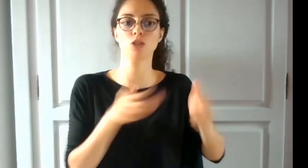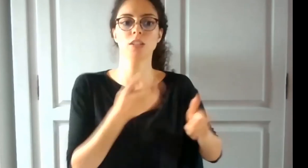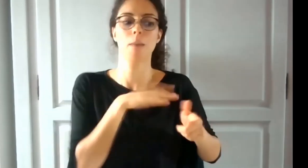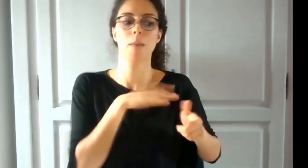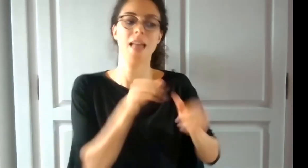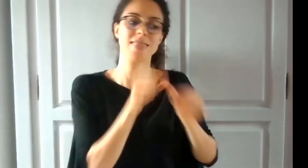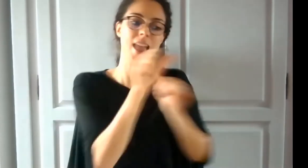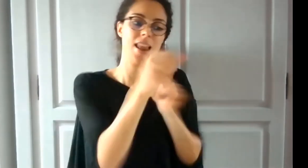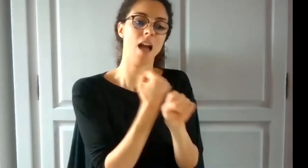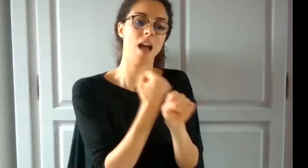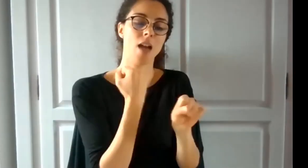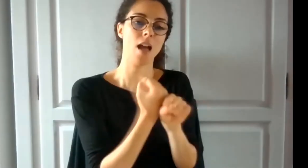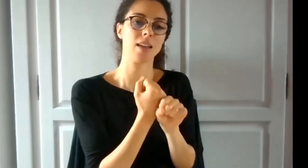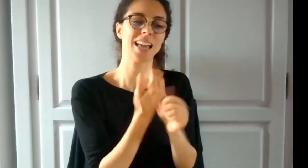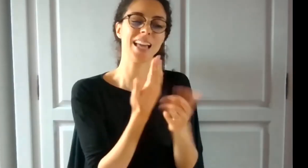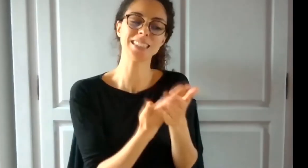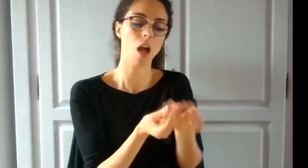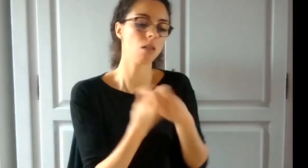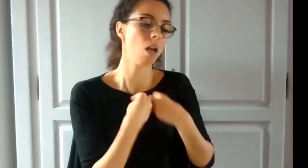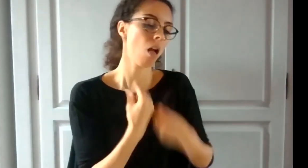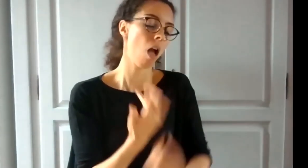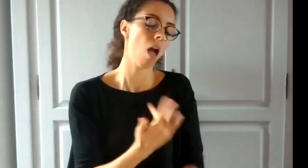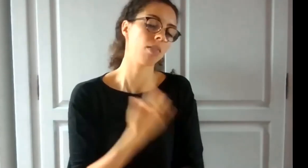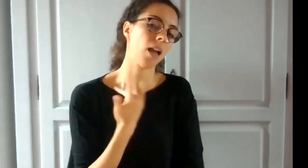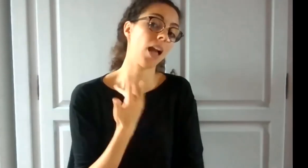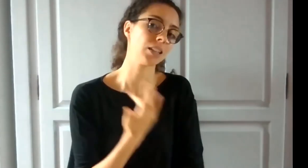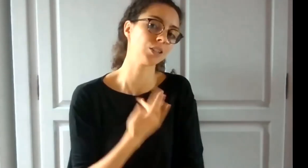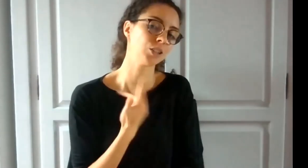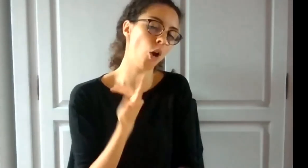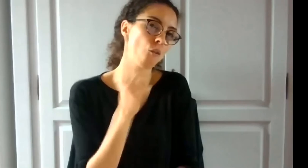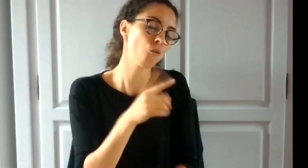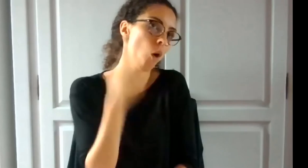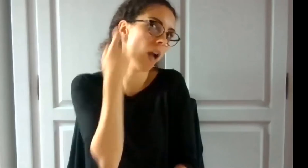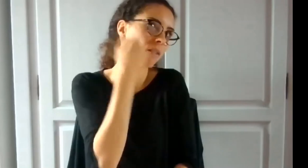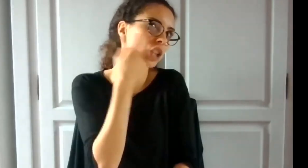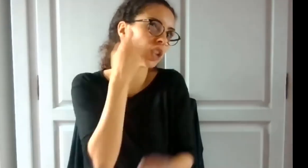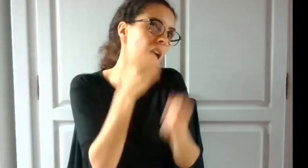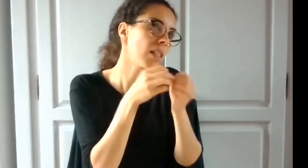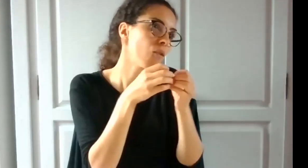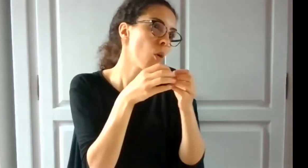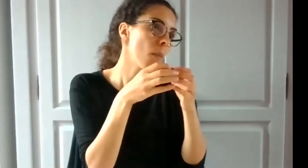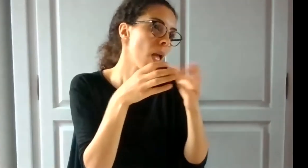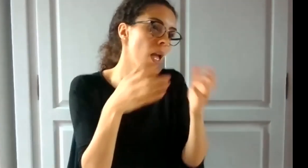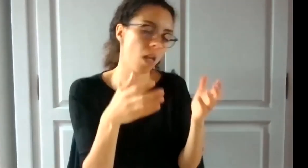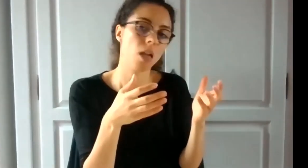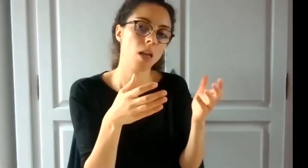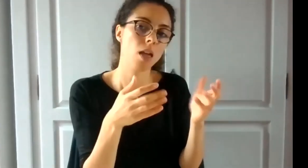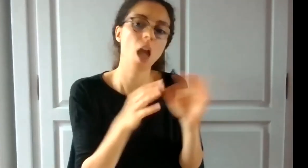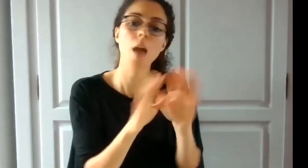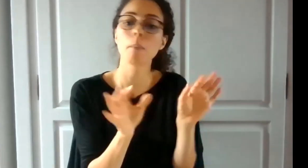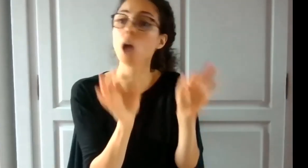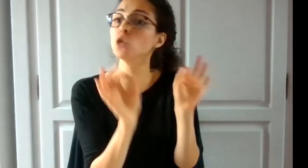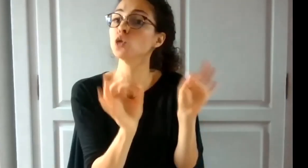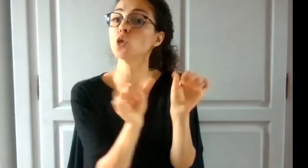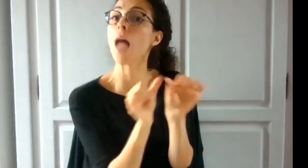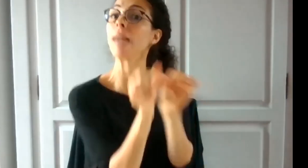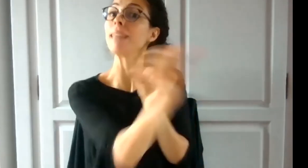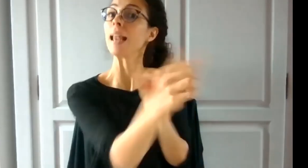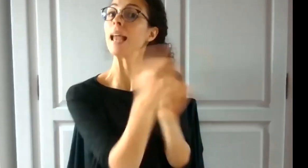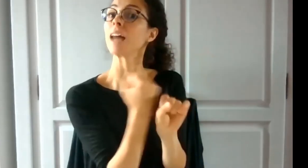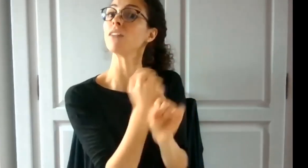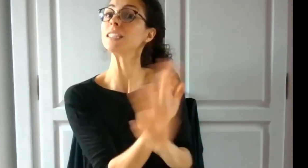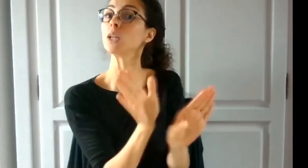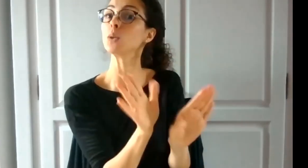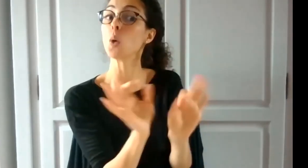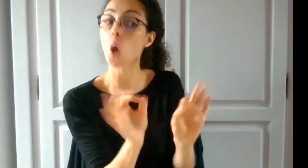très intéressant à développer. Mais pas que le télétravail.